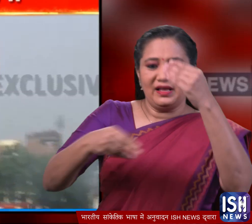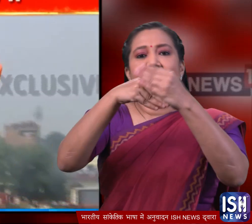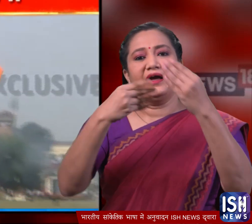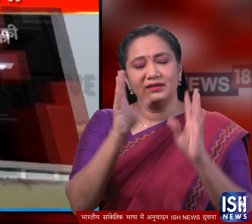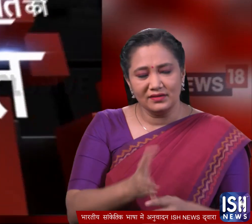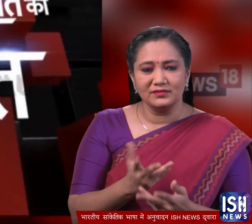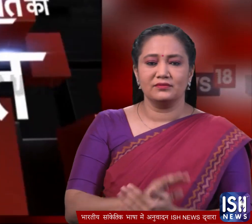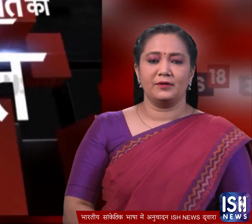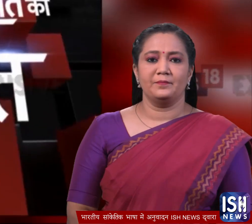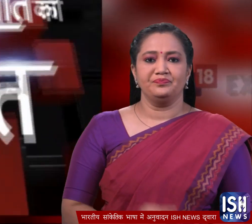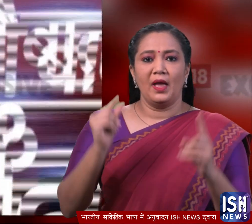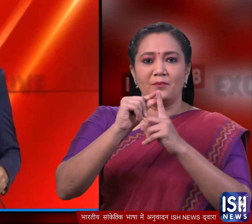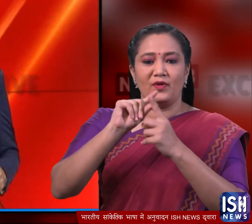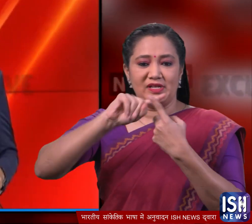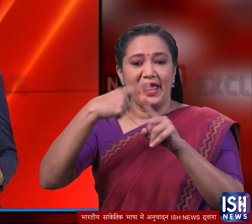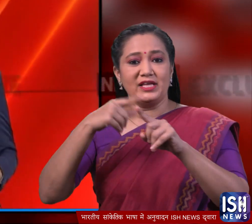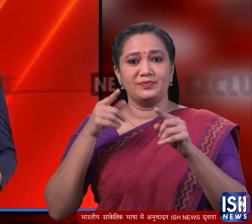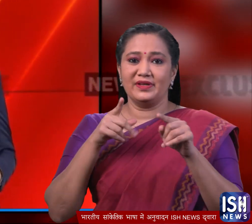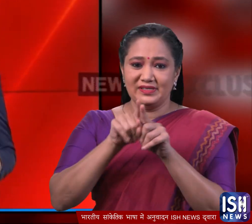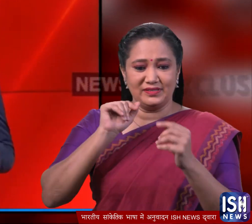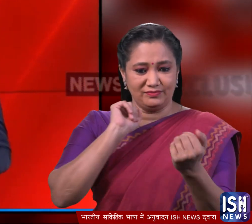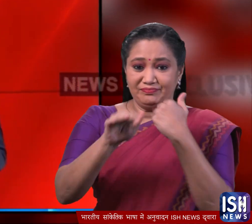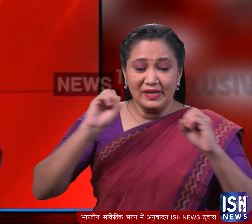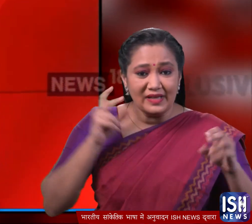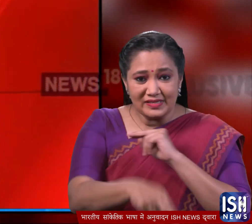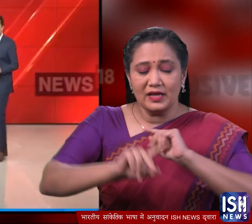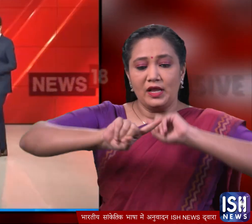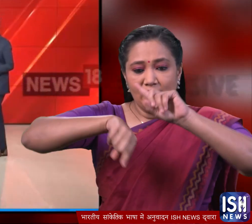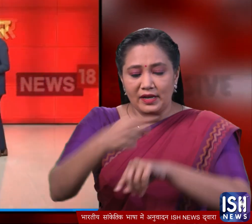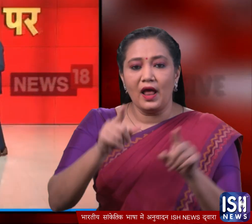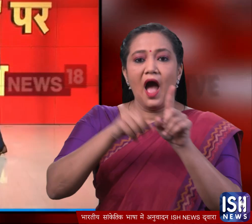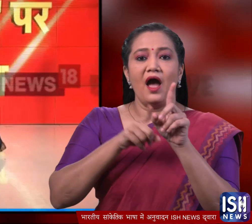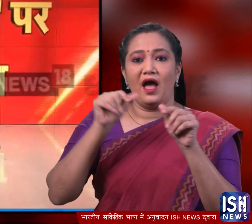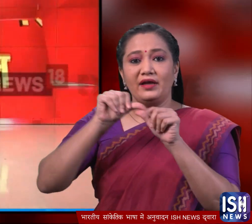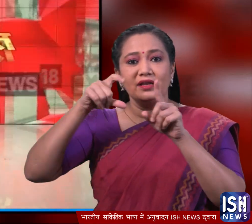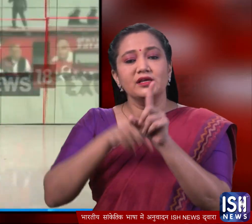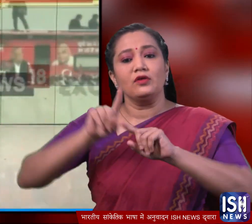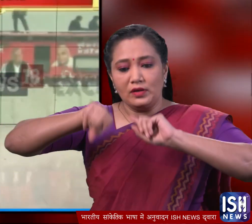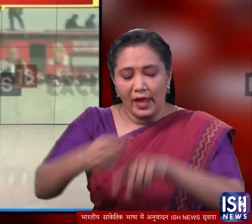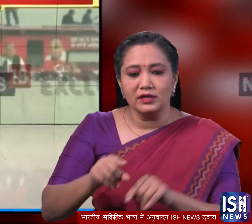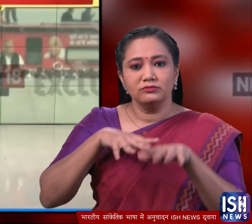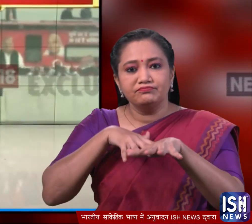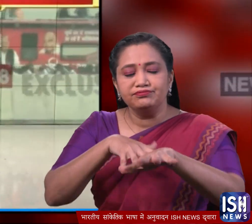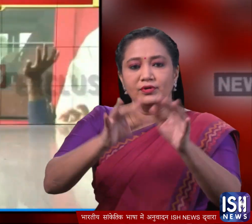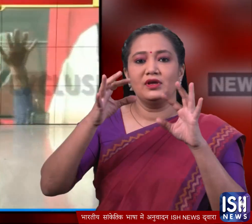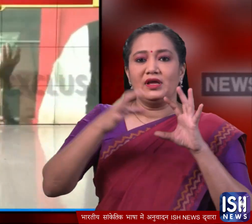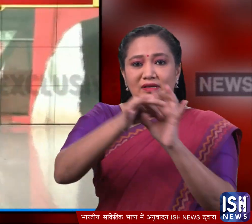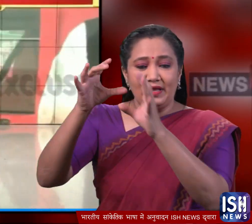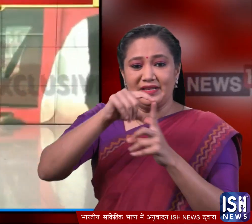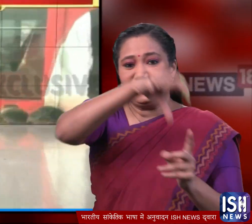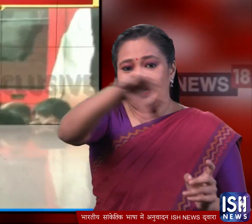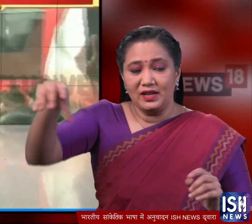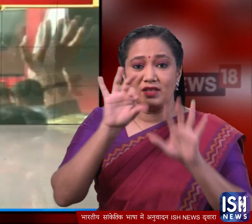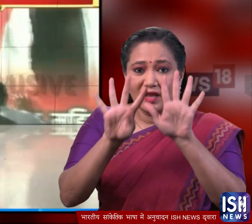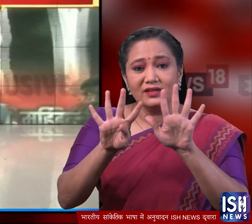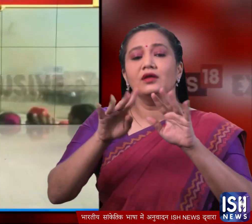अमृत महोत्सव का झंडा। पूर्वांचल एक्सप्रेसवे के उद्घाटन के अगले ही दिन अखिलेश यादव ने उस पर रथ यात्रा निकाली। यूपी के 9 जिलों को जोड़ने वाला